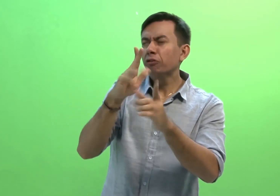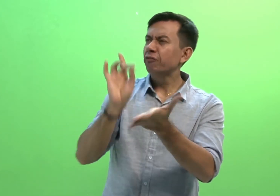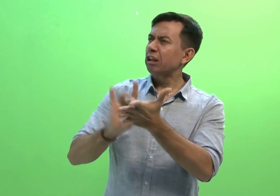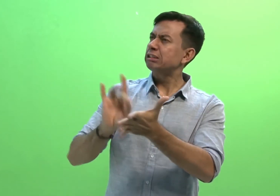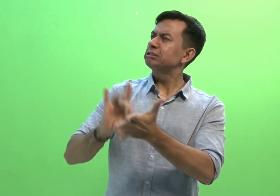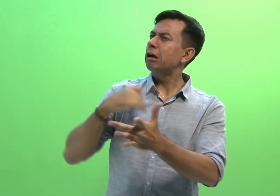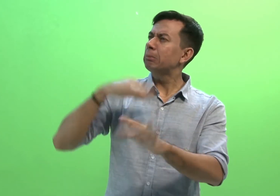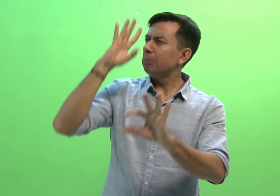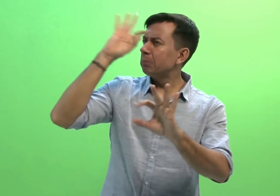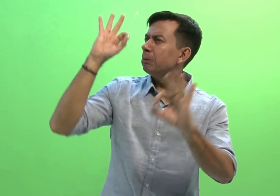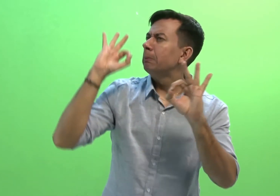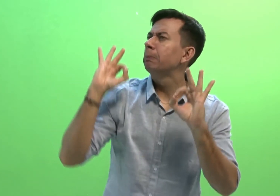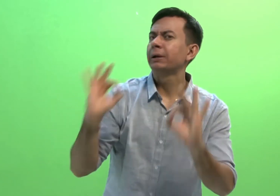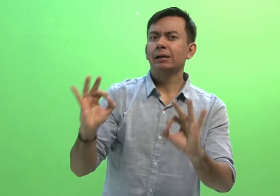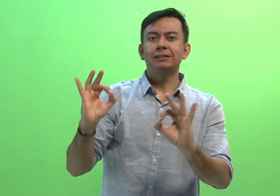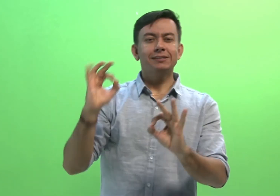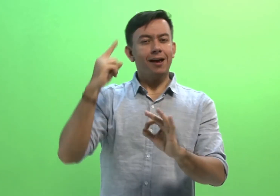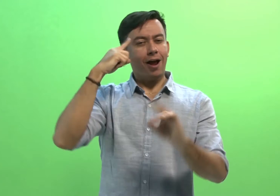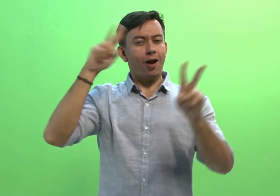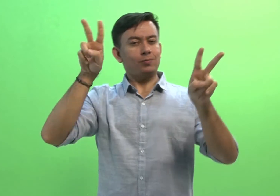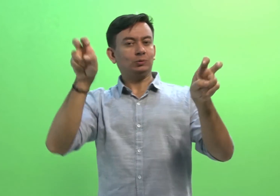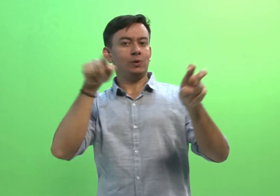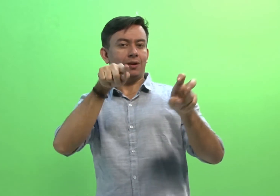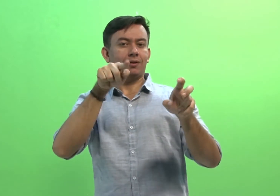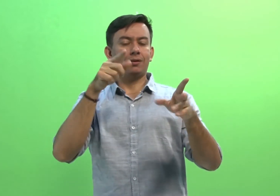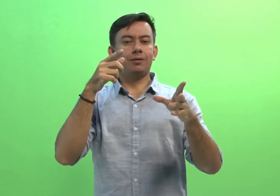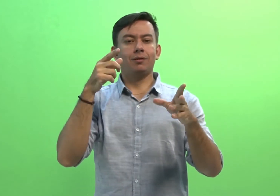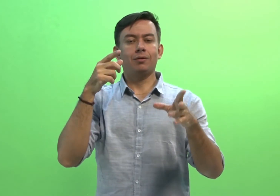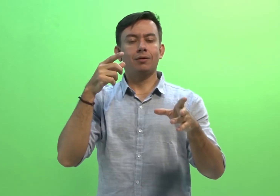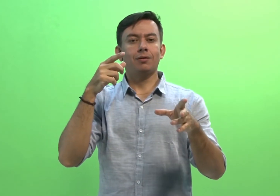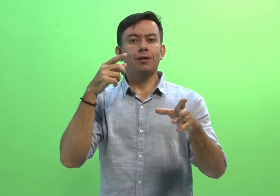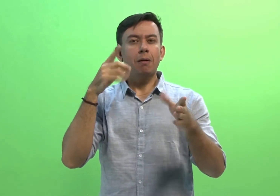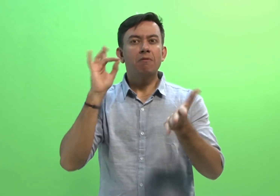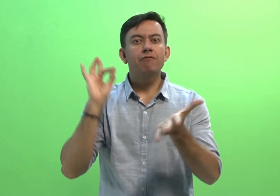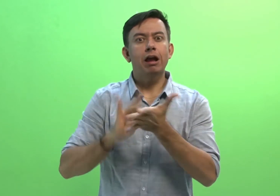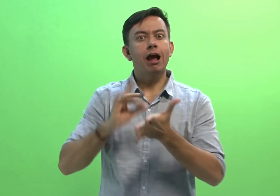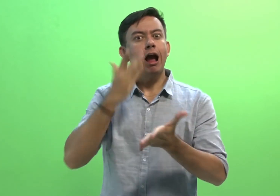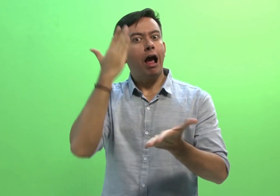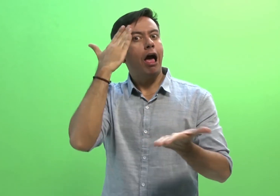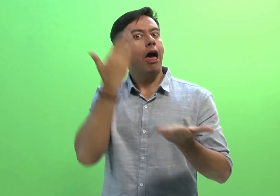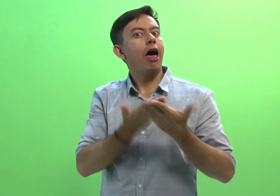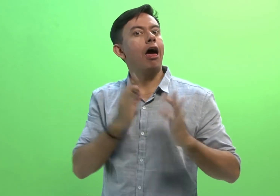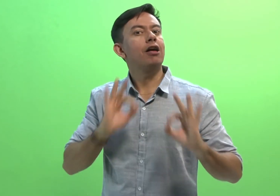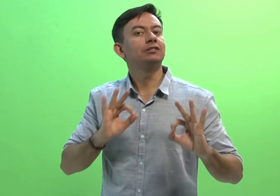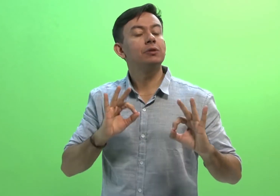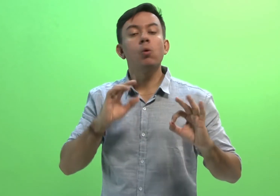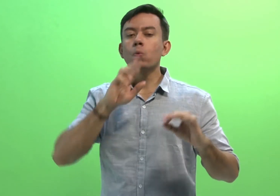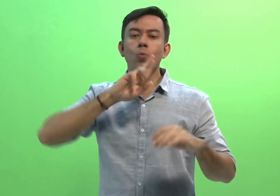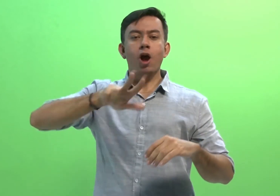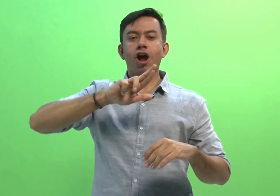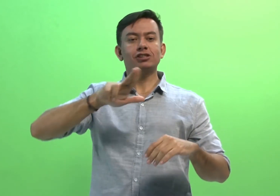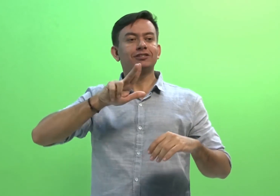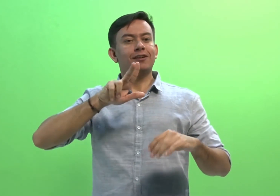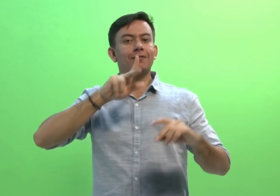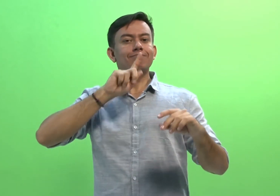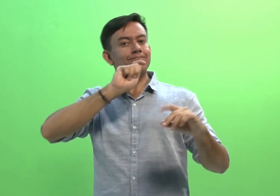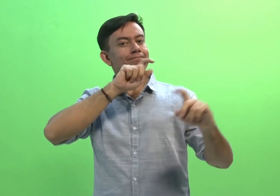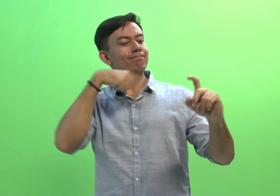verdadeiro. As pessoas tomam como verdade, como se fosse de fato algo real. Porém, não é